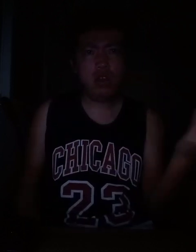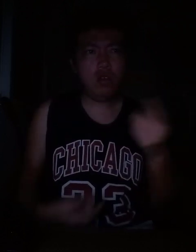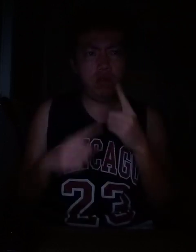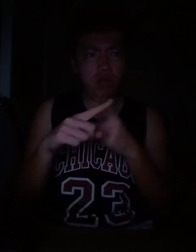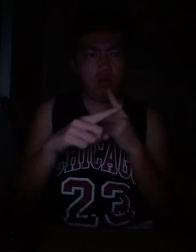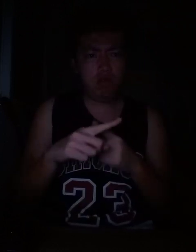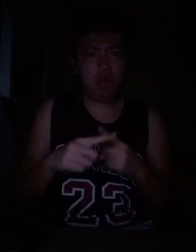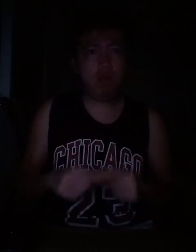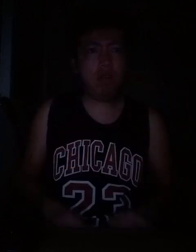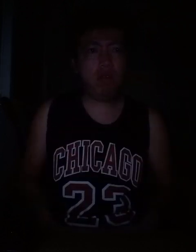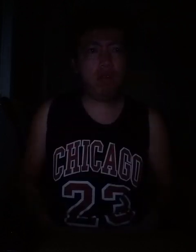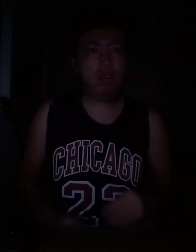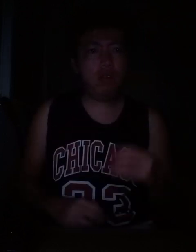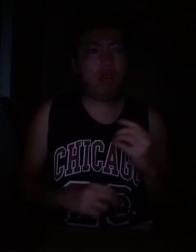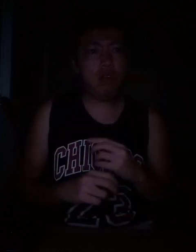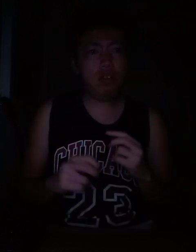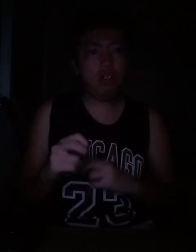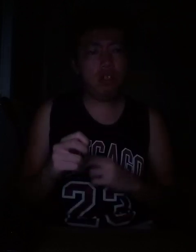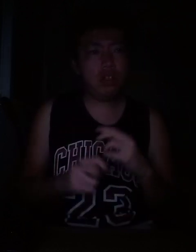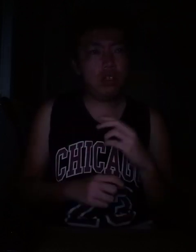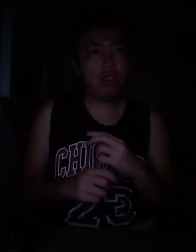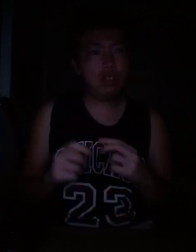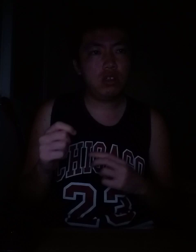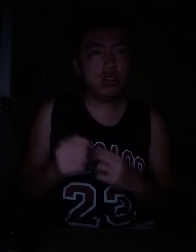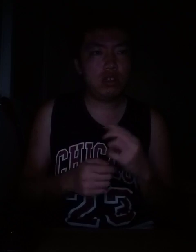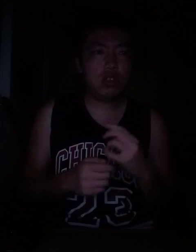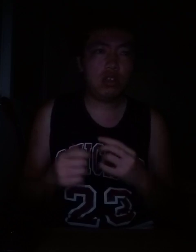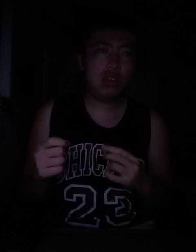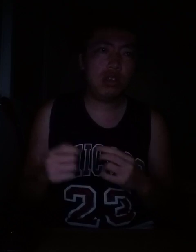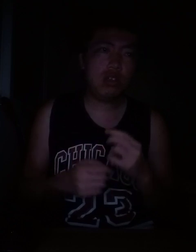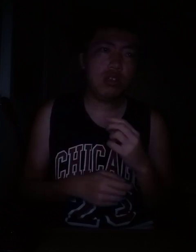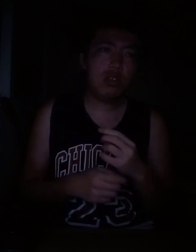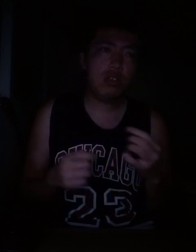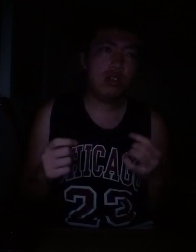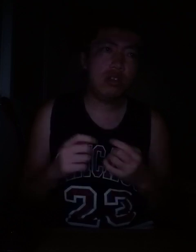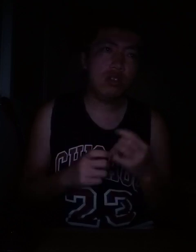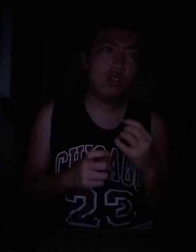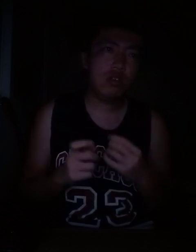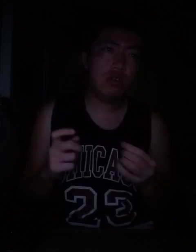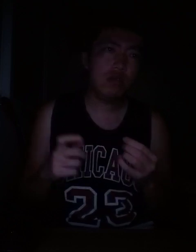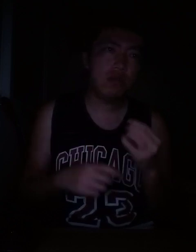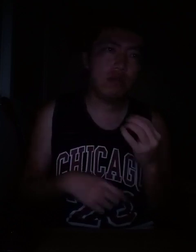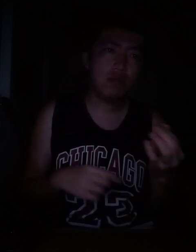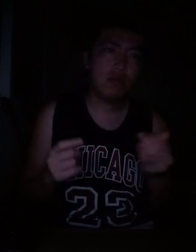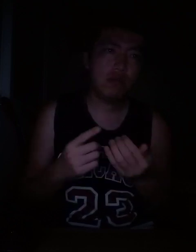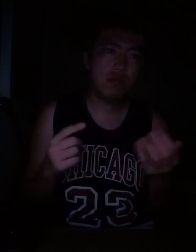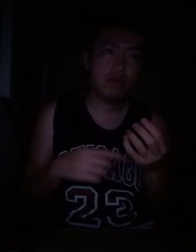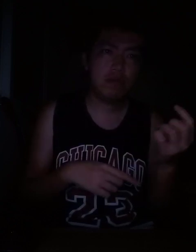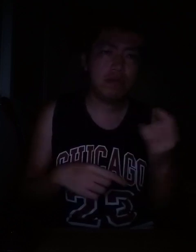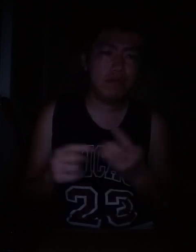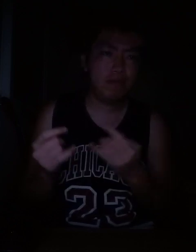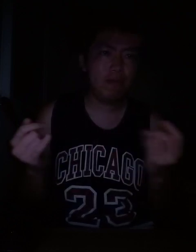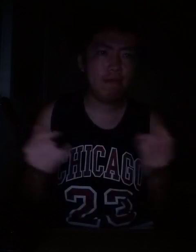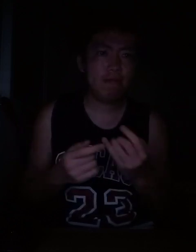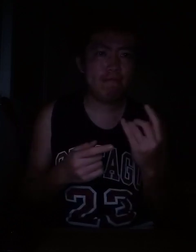했습니다. 장문의 통로선 글에 대해서 김 위원장은 함구한 채 그 아들이 반박하면서 집안